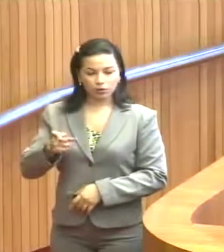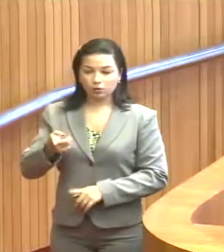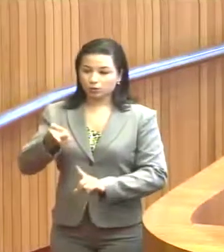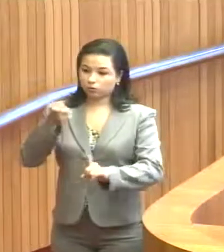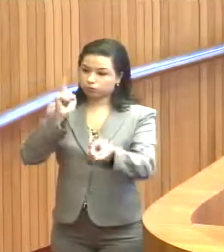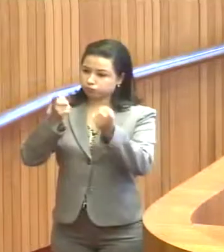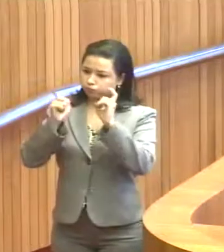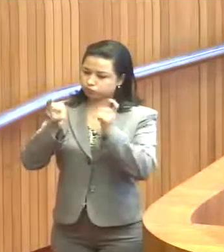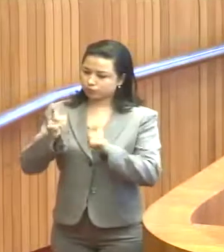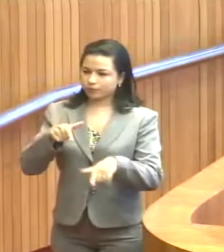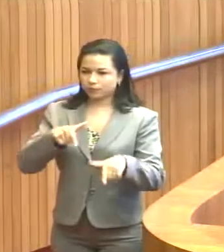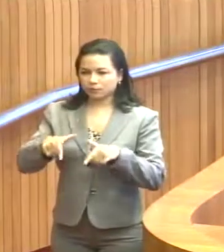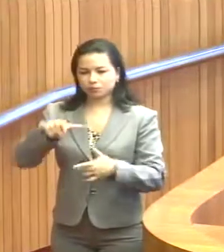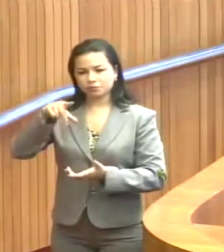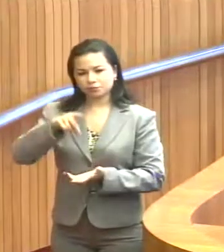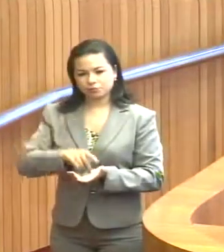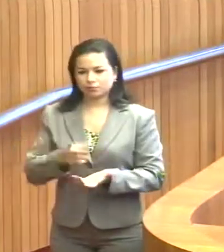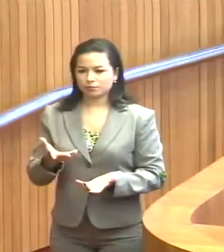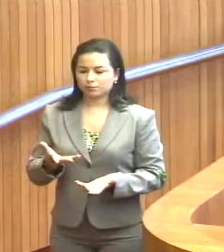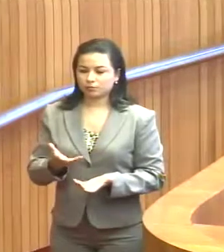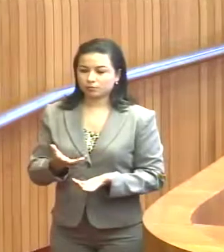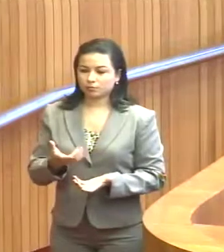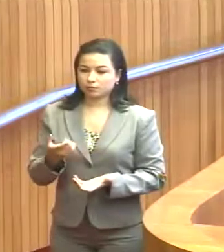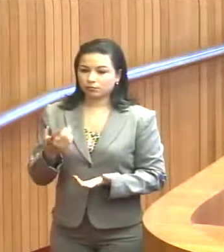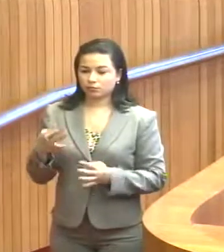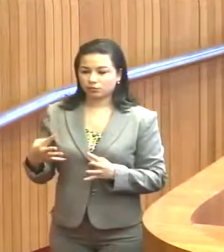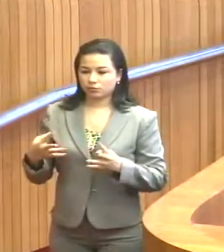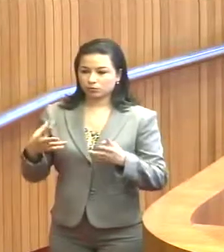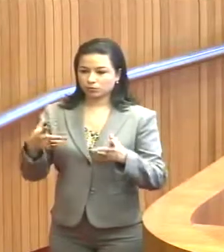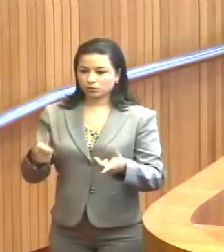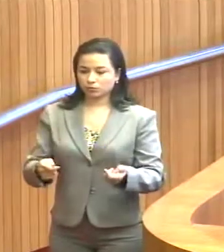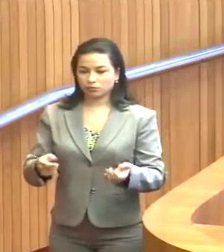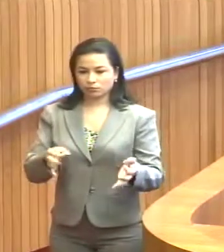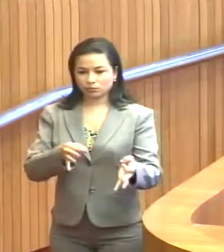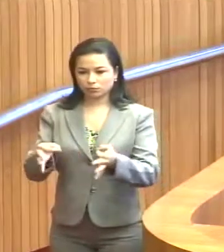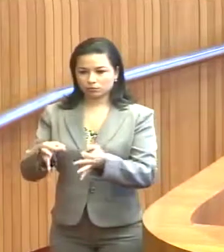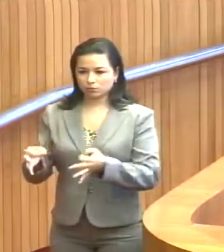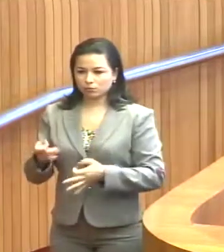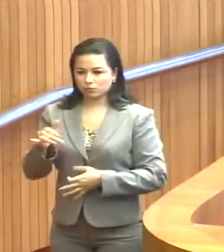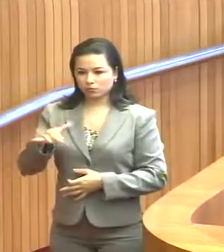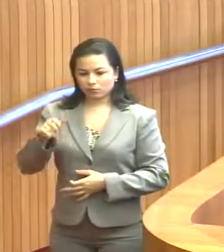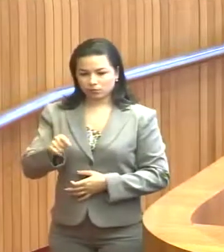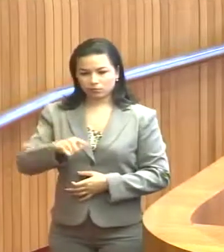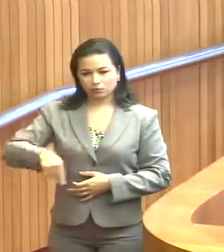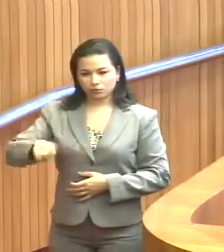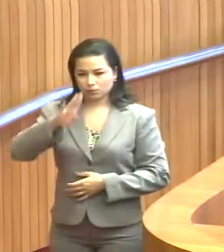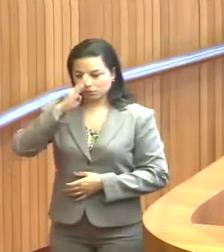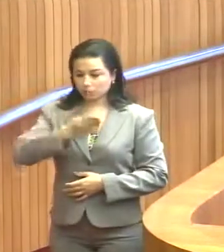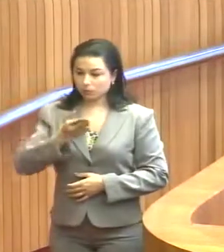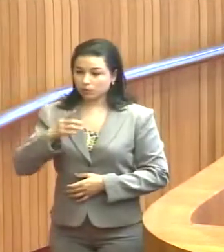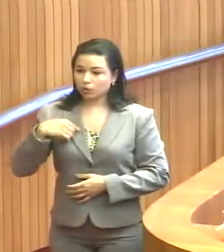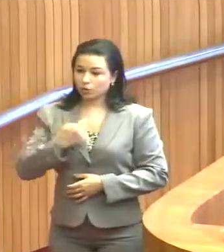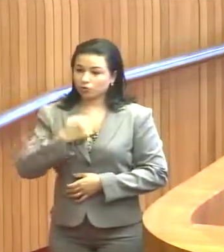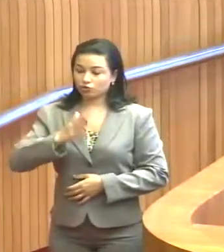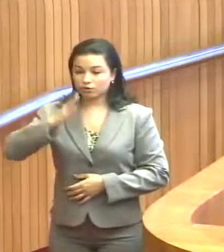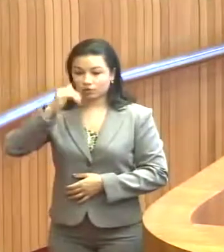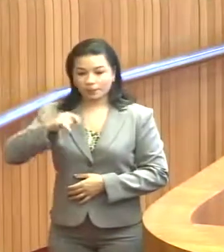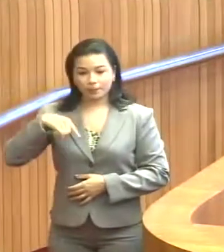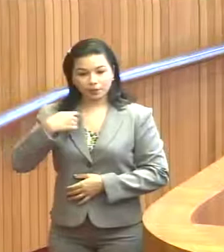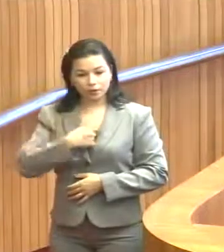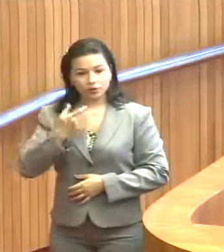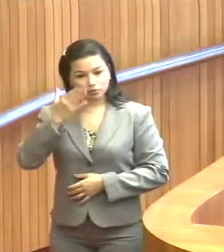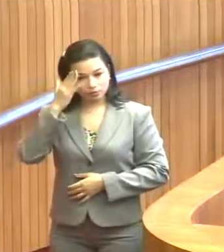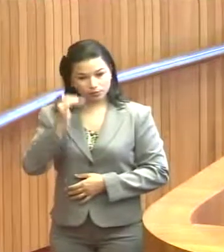conselhos funcionando efetivamente, para termos a aplicação orçamentária à altura. Todos nós sabemos e a gente sabe que